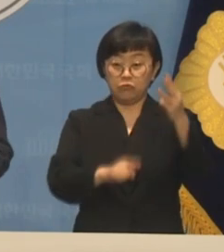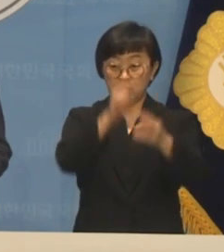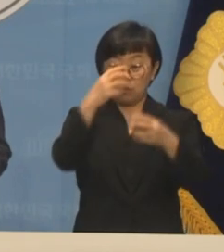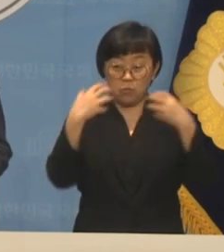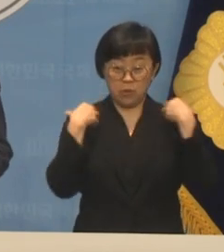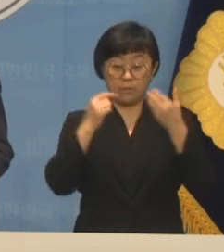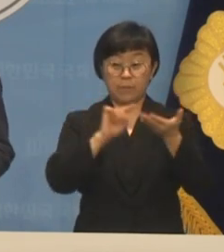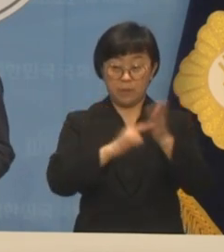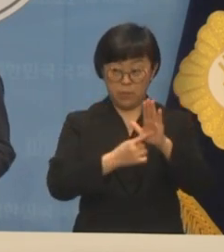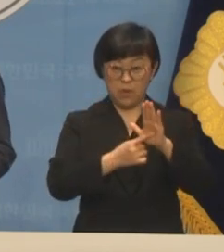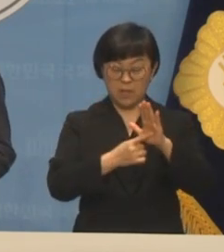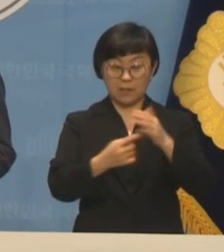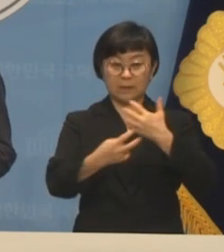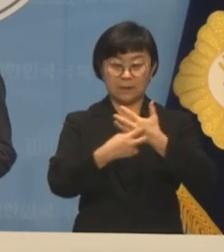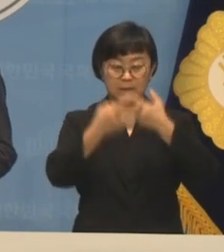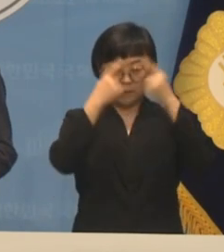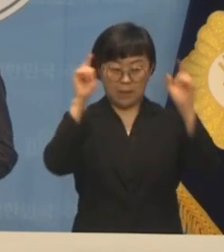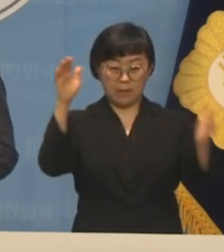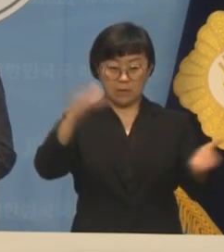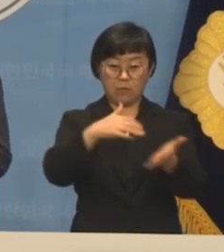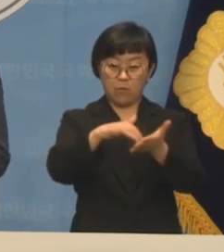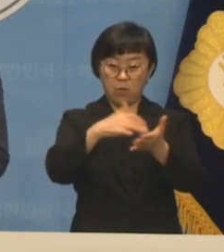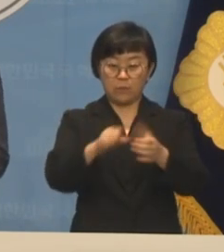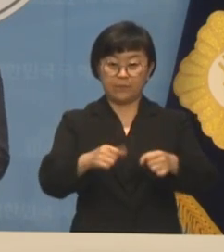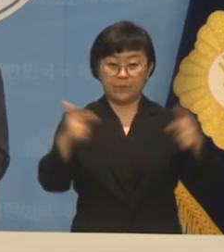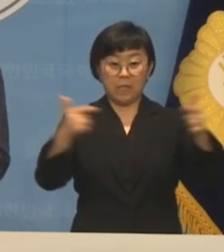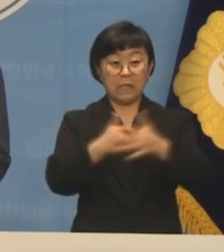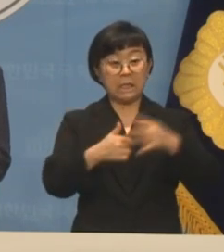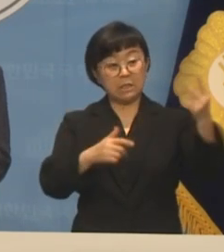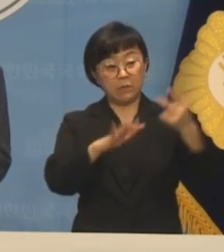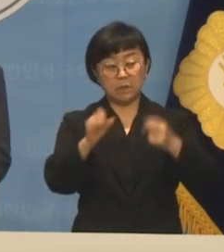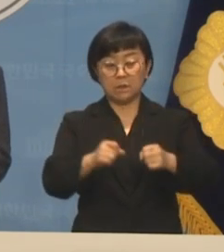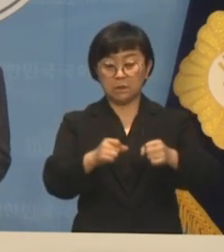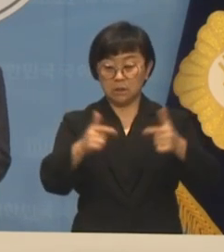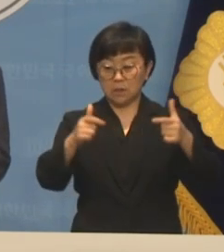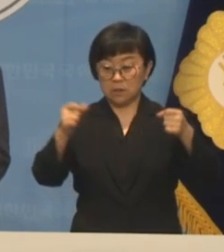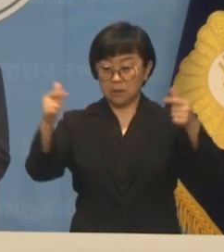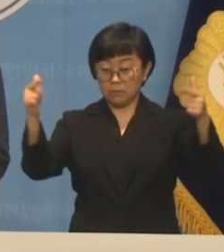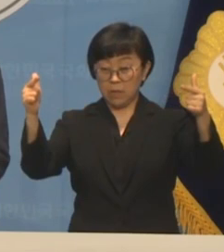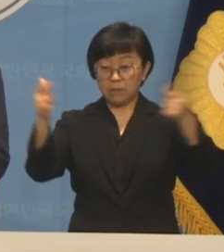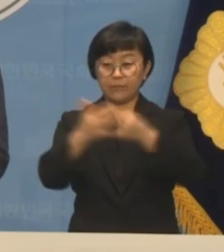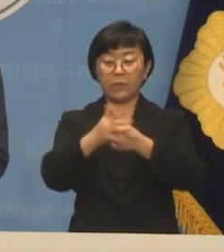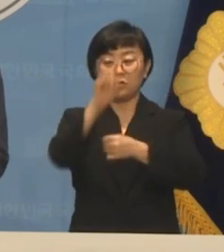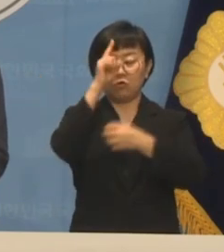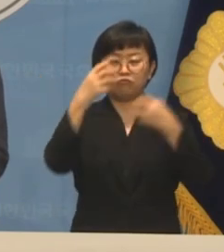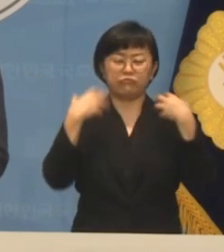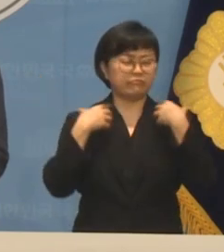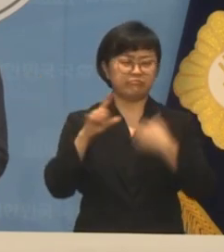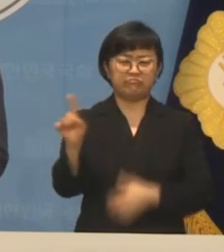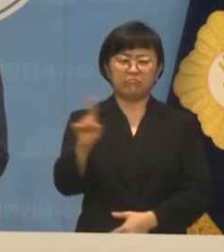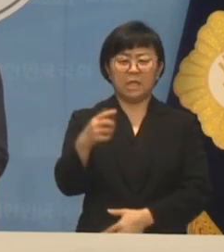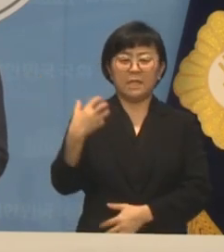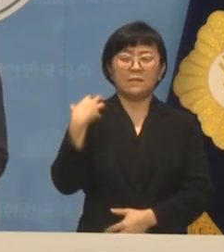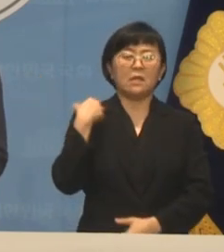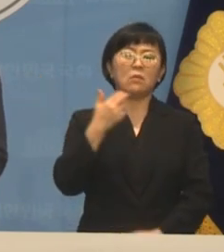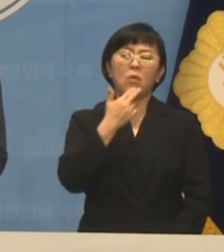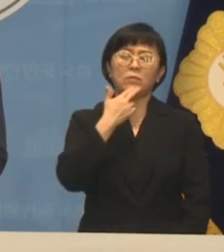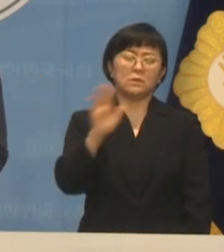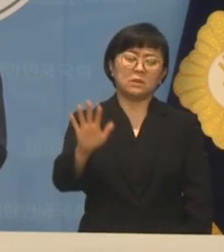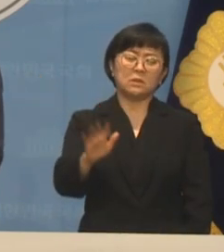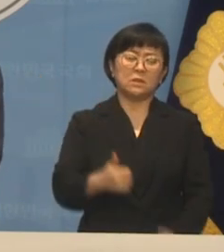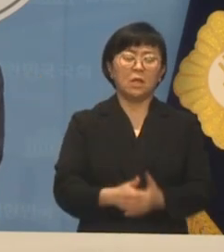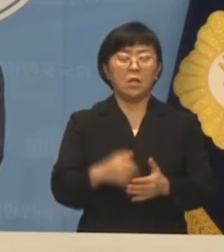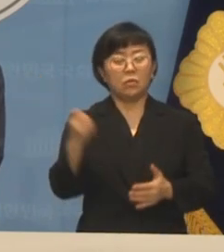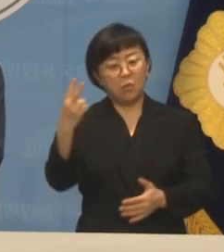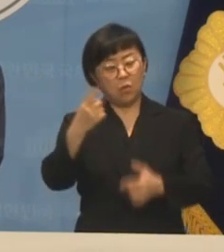정부가 발표한 의대 정원을 2,000명씩 늘리겠다고 하는 것은 정부는 아무런 책임을 지지도 않고